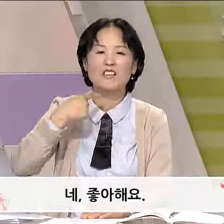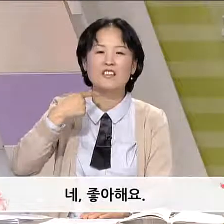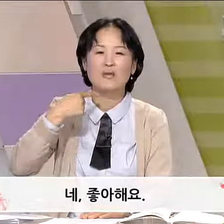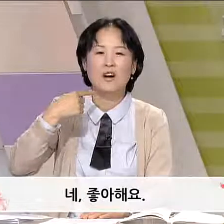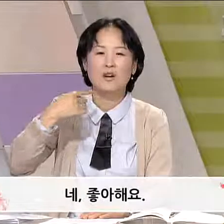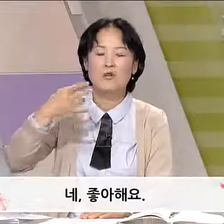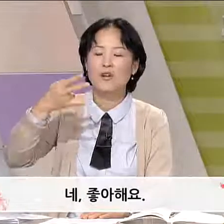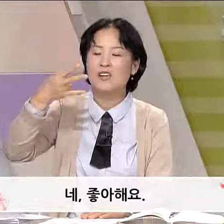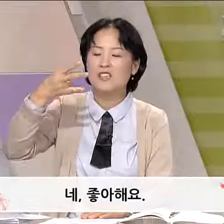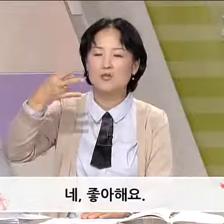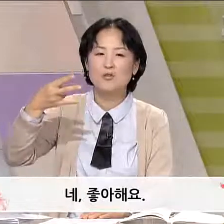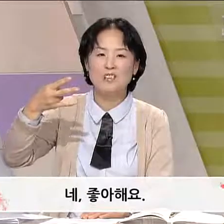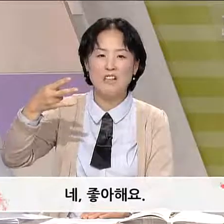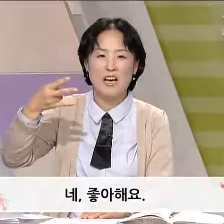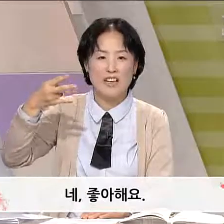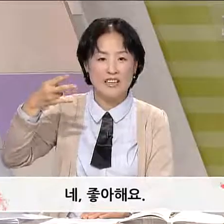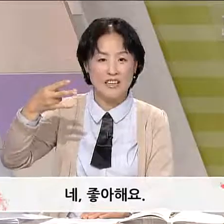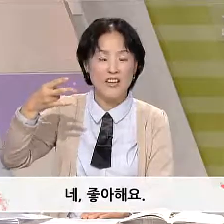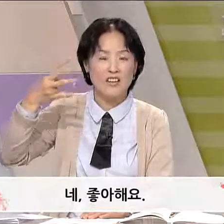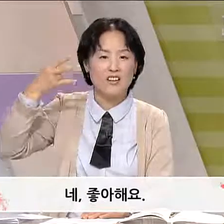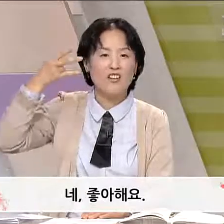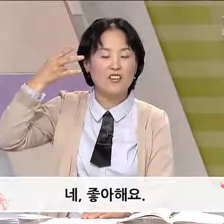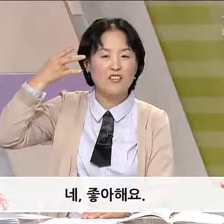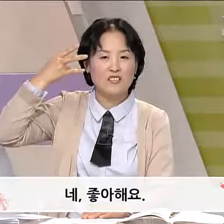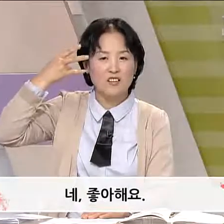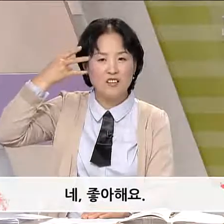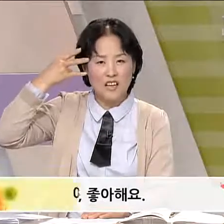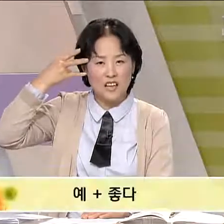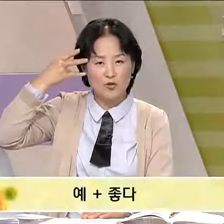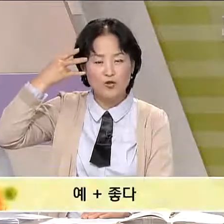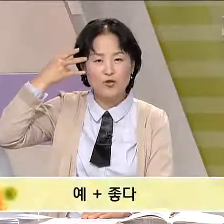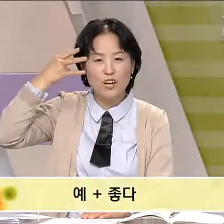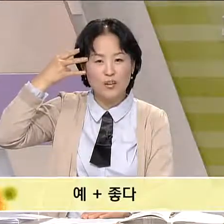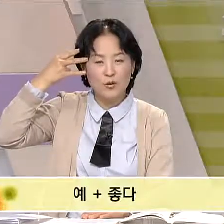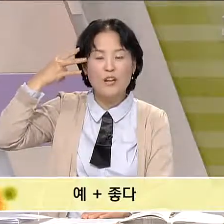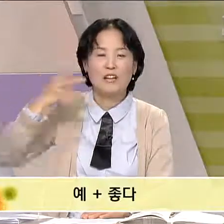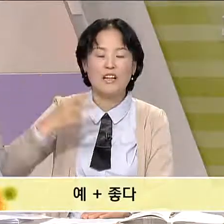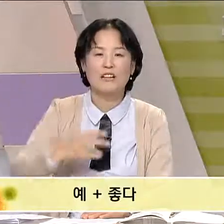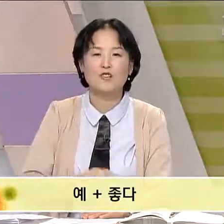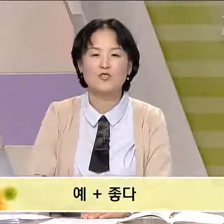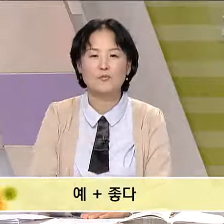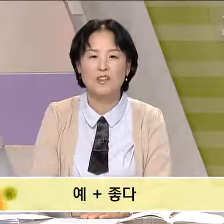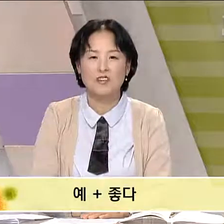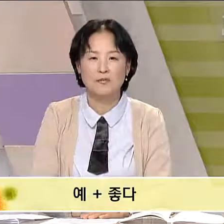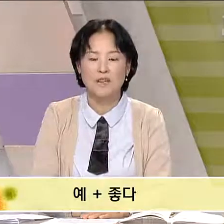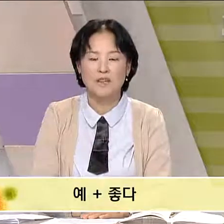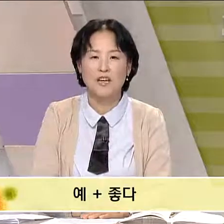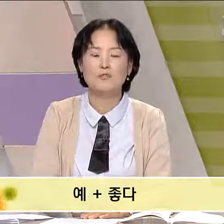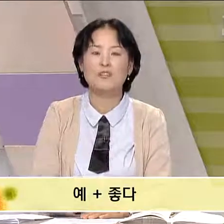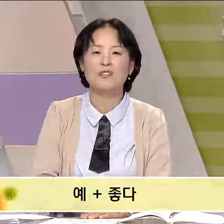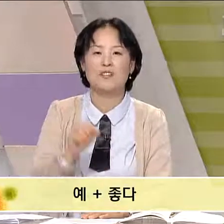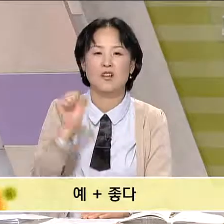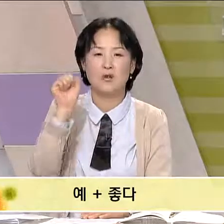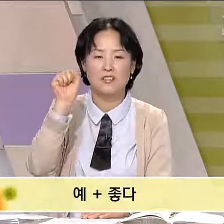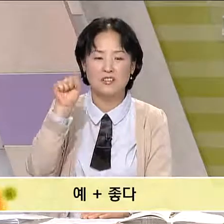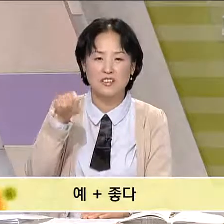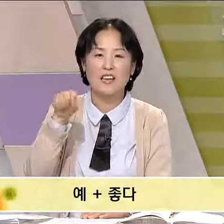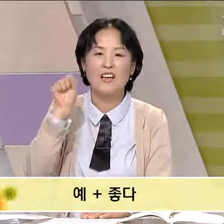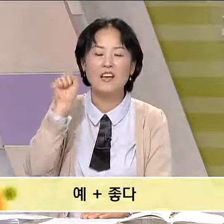이응으로 하고 지문자 예 여의를 써서 예 둘 중에 하나로 나타내주시면 되겠습니다. 자 이번 내용에서는 예.